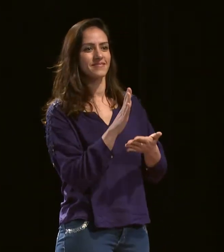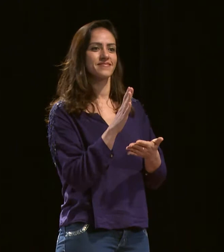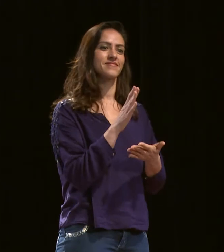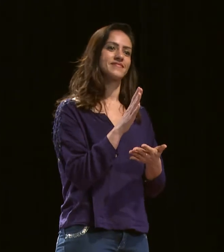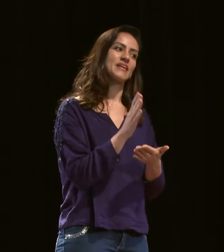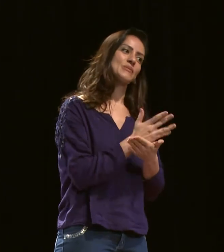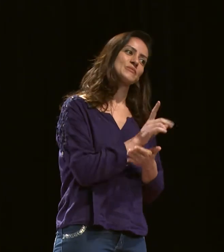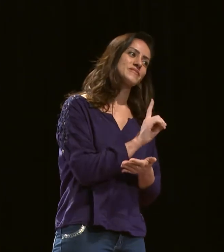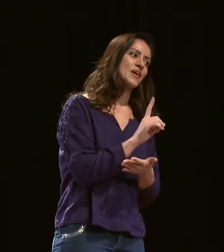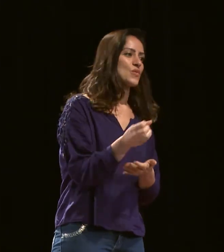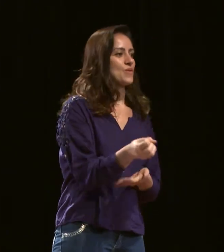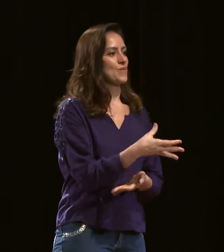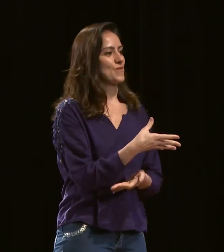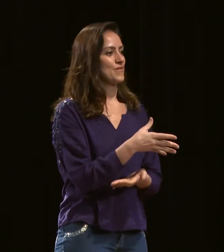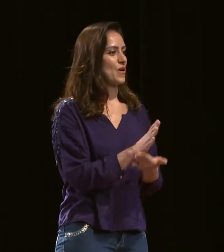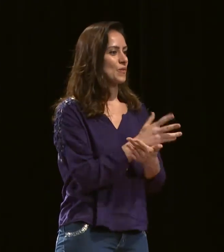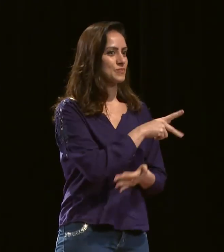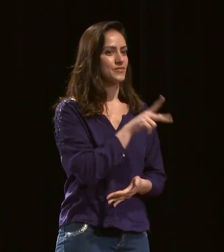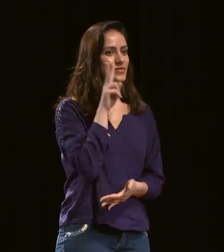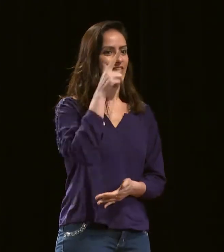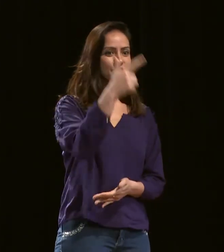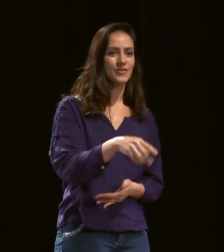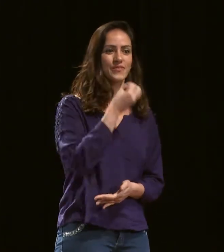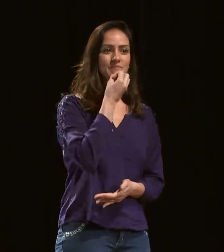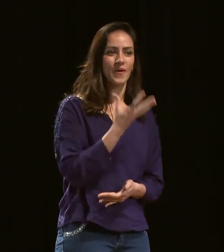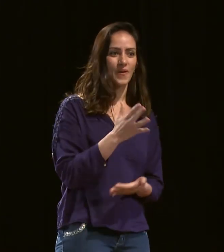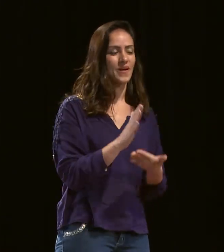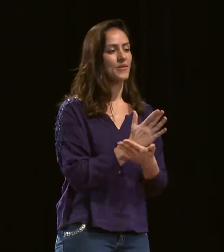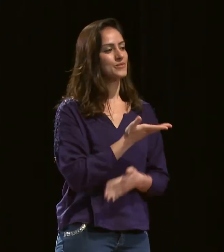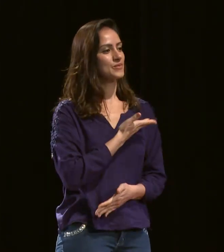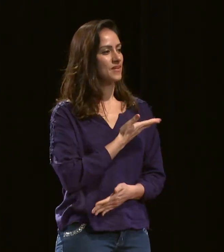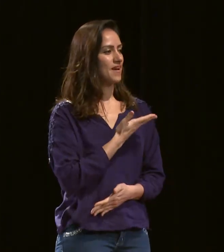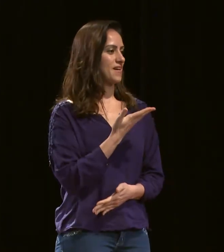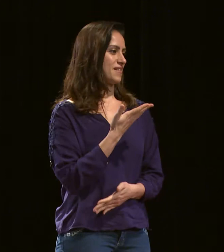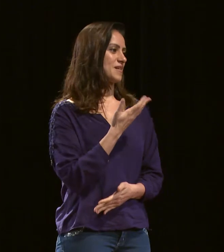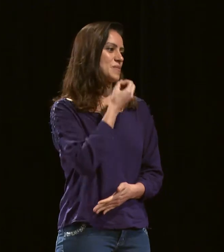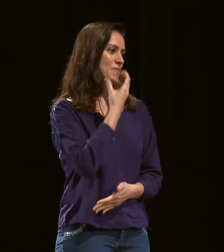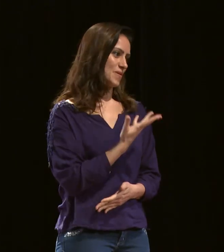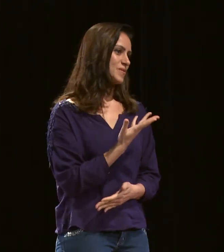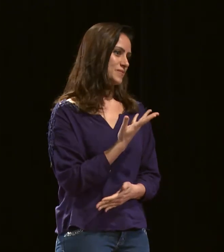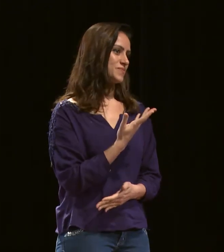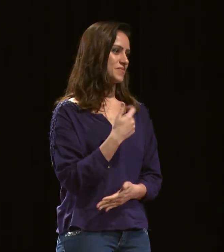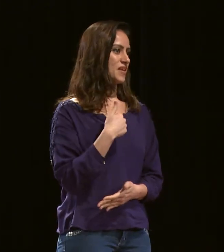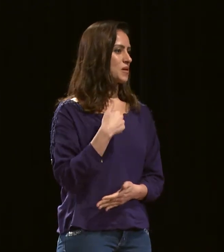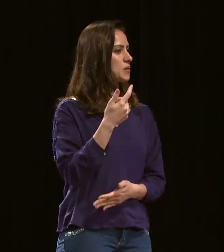Eu conheço algumas pessoas que estão aqui, alguns não, alguns rostos são novos, alguns amigos. Muito